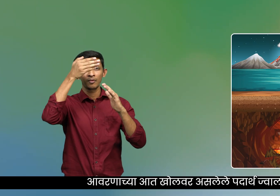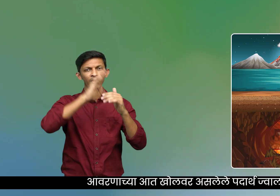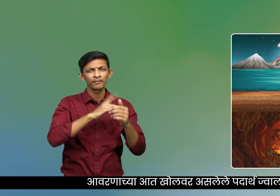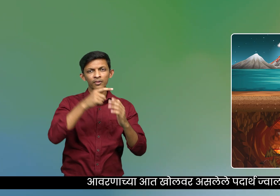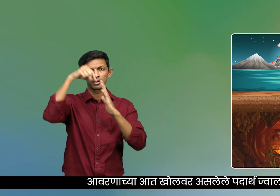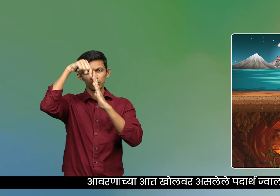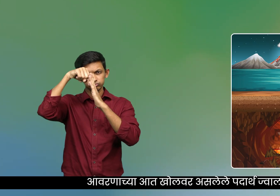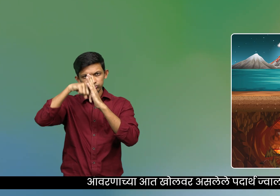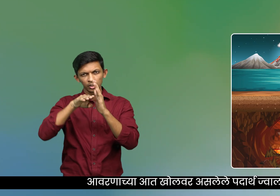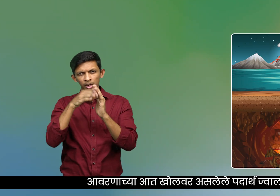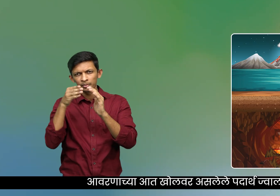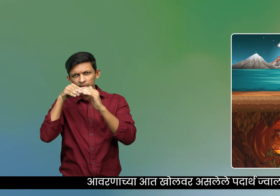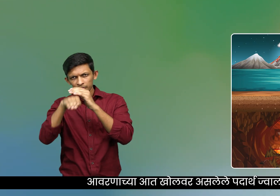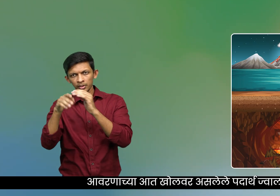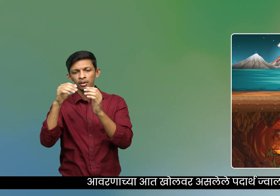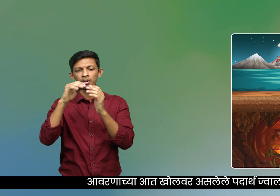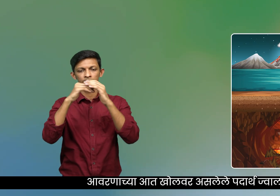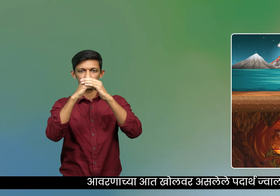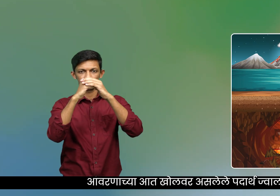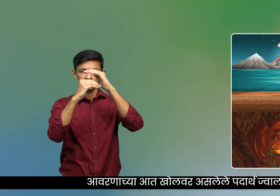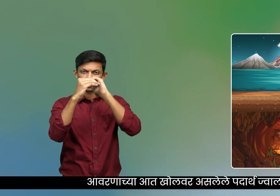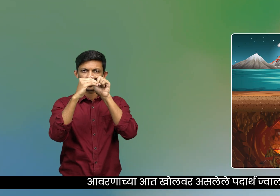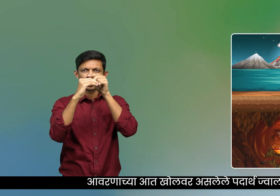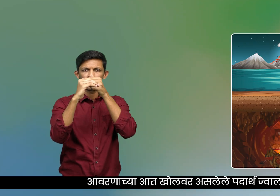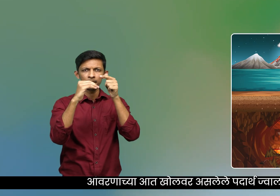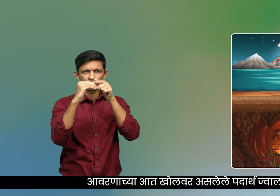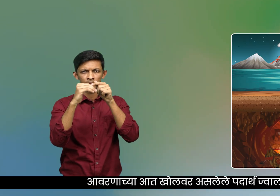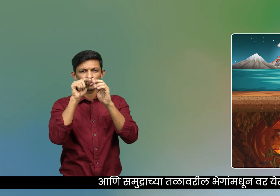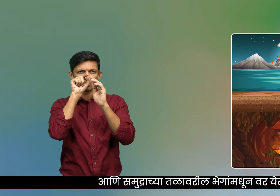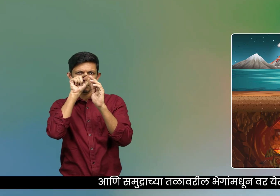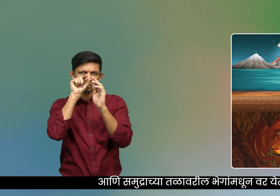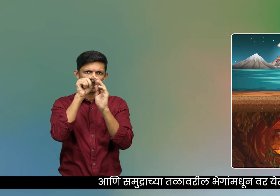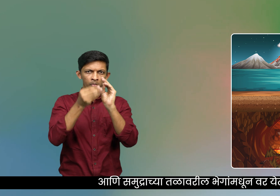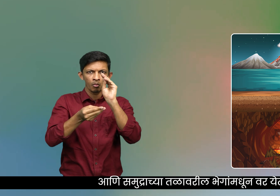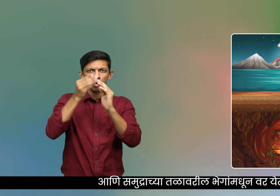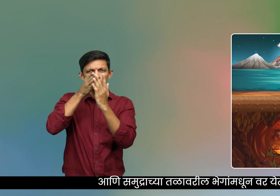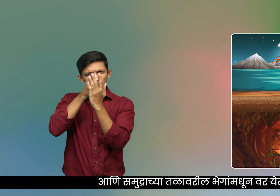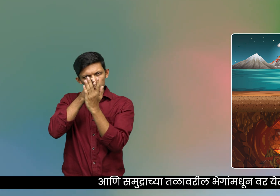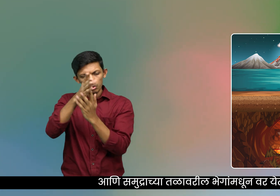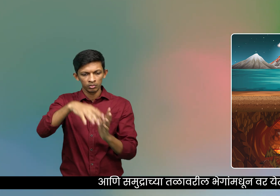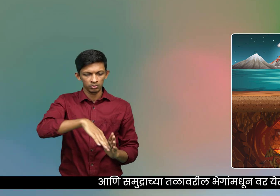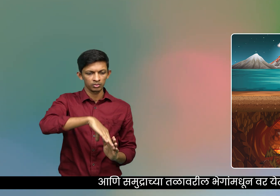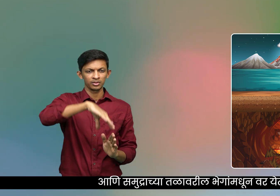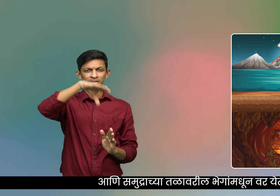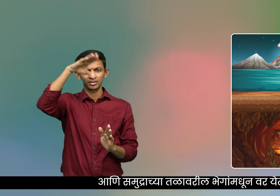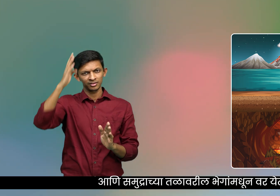आवरणाच्या आत खोलवर असलेले पदार्थ ज्वालामुखी आणि समुद्राच्या तळावरील भेगांमधून वर